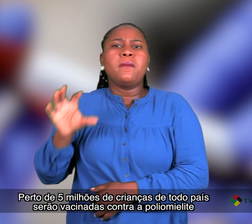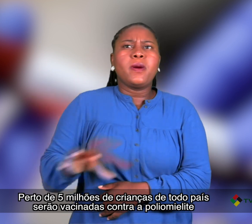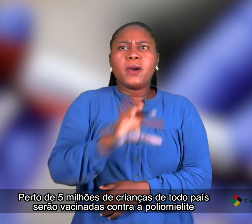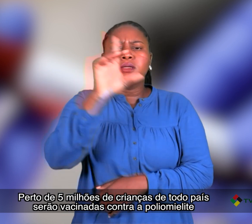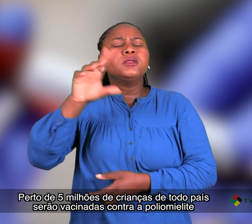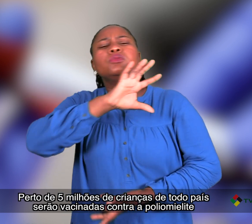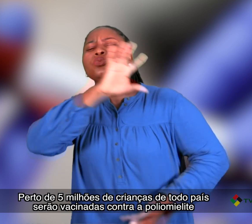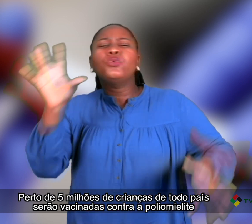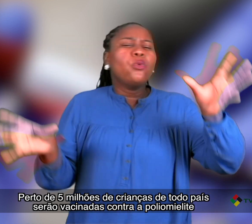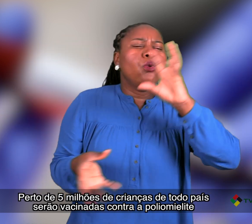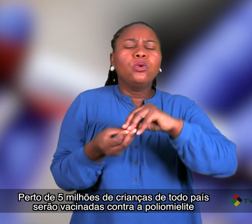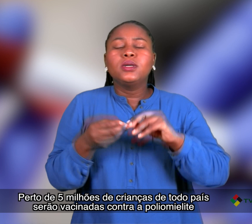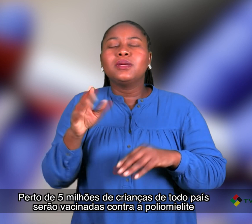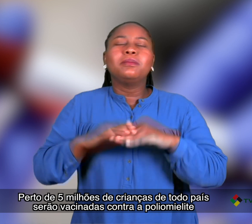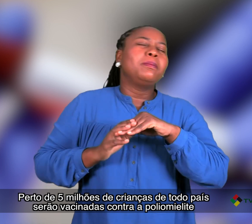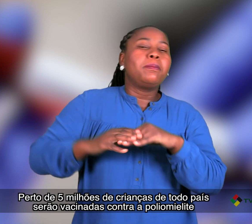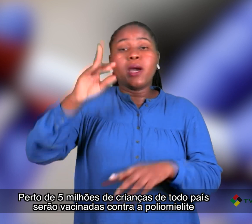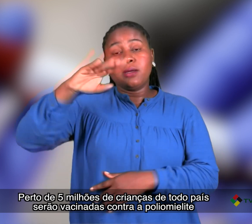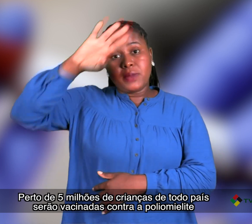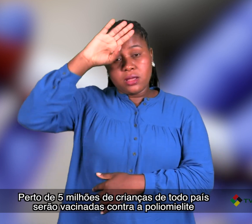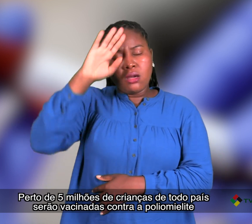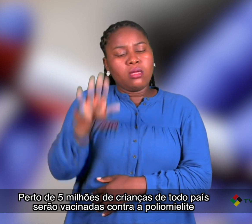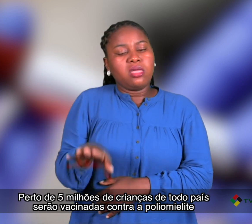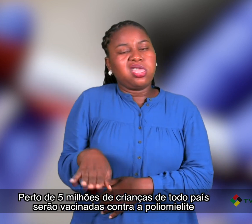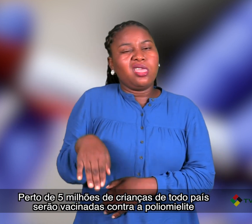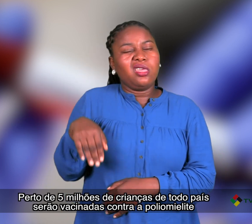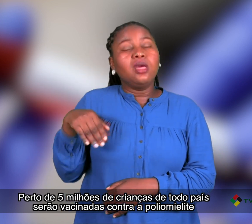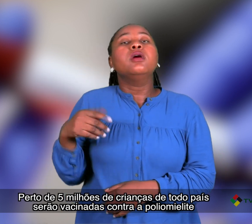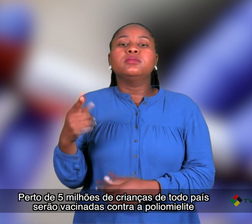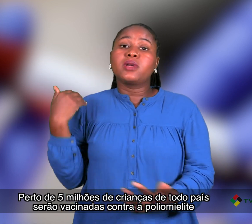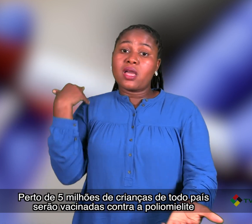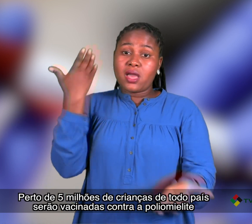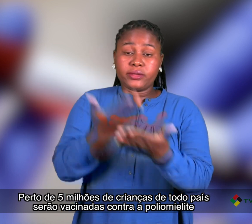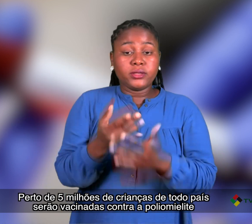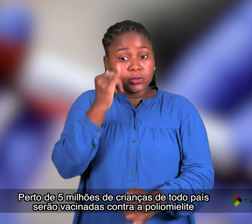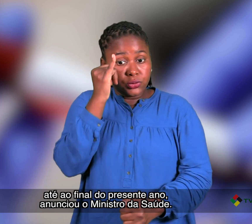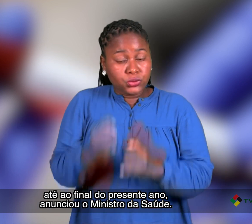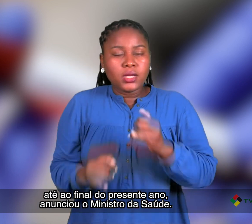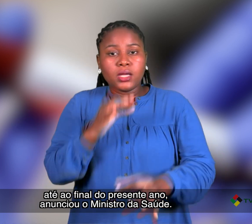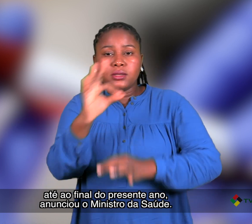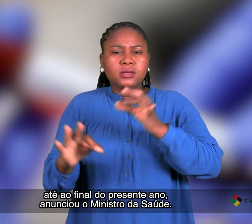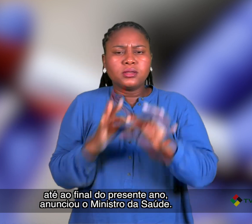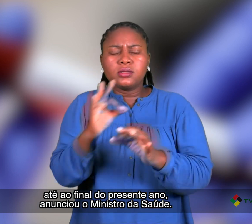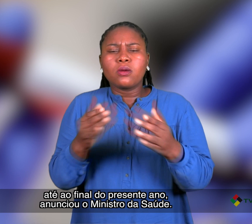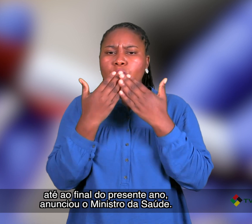Perto de 5 milhões de crianças de todo o país serão vacinadas contra a poliomielite até o final do presente ano,